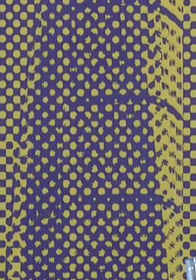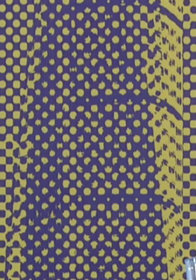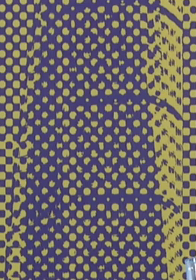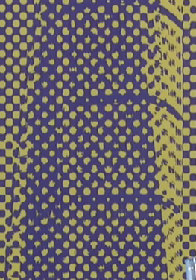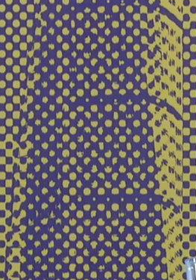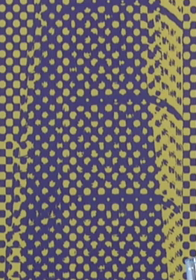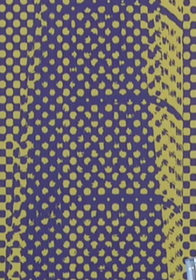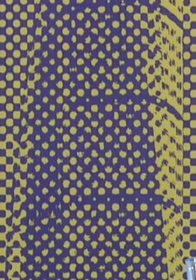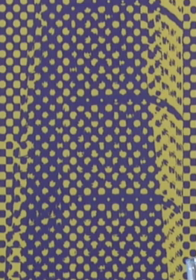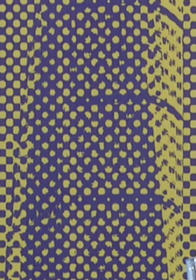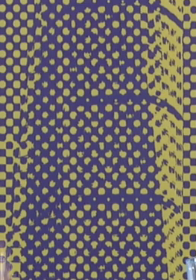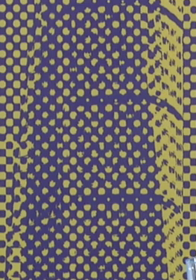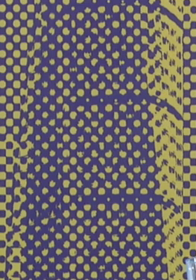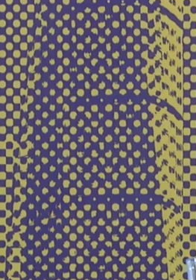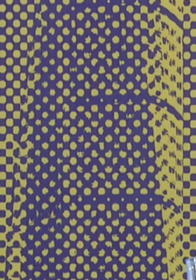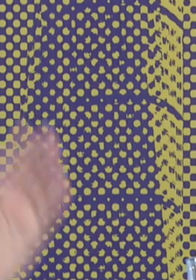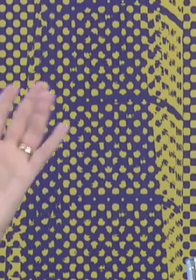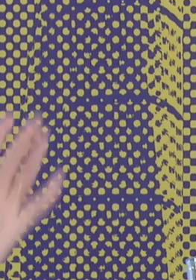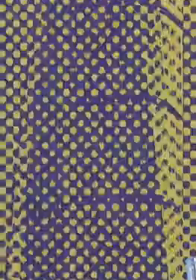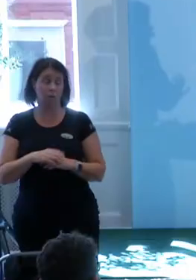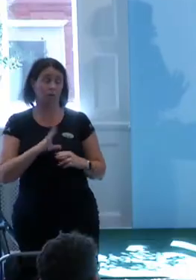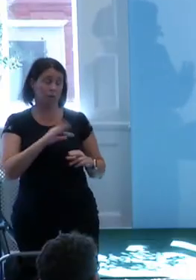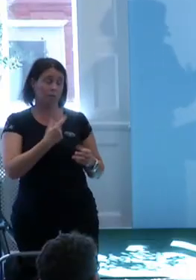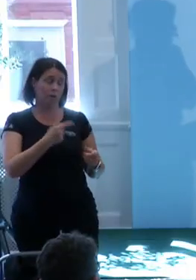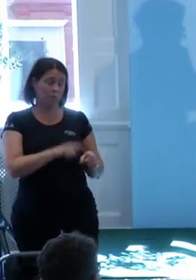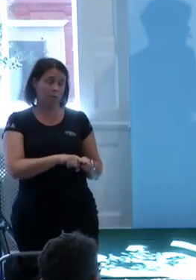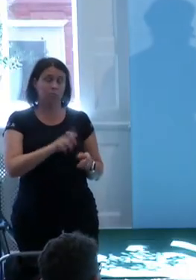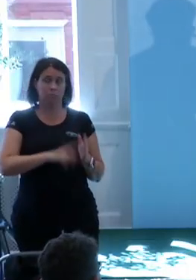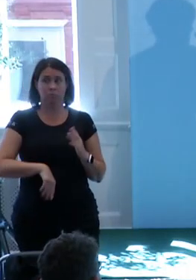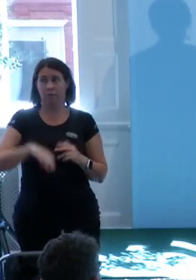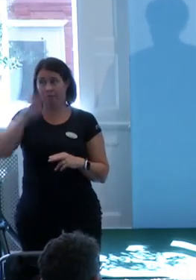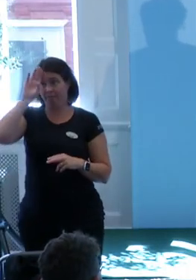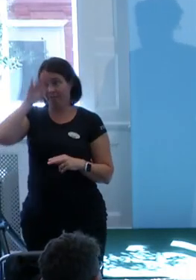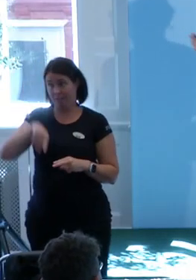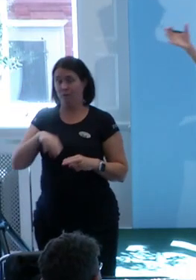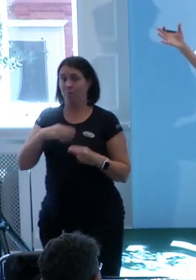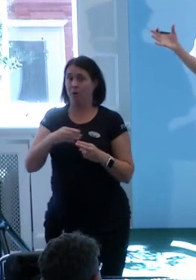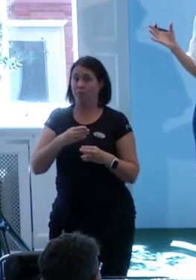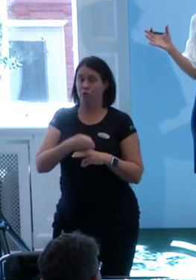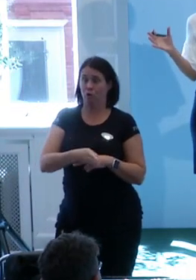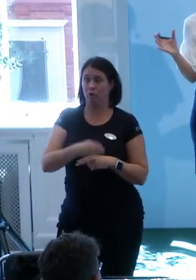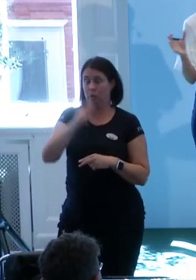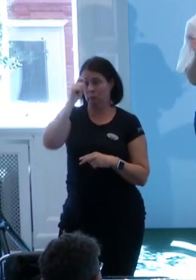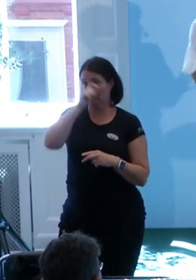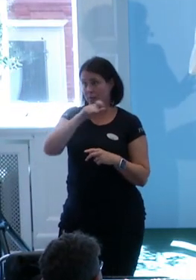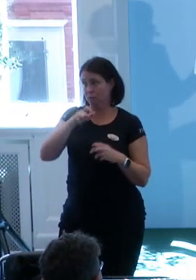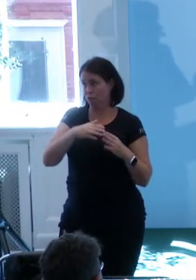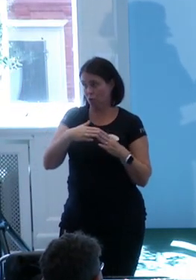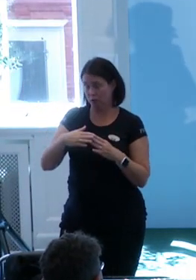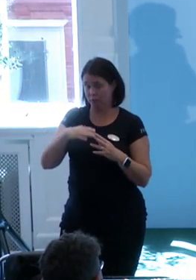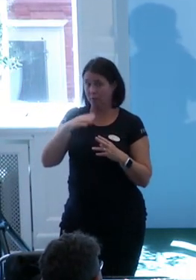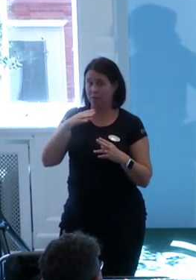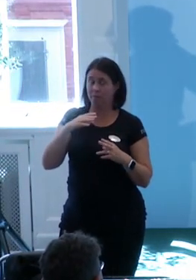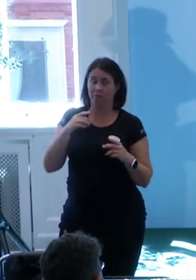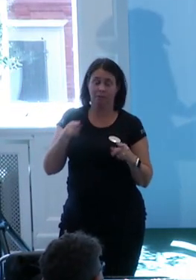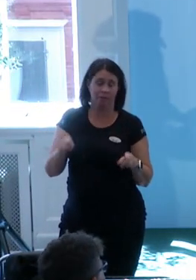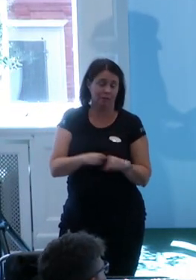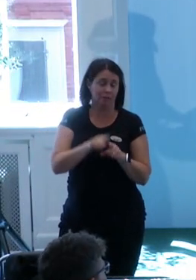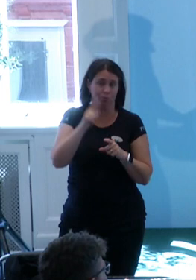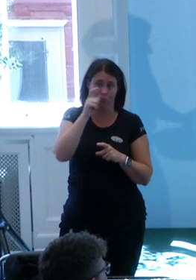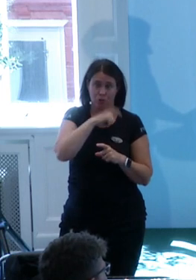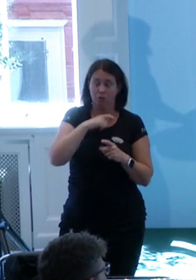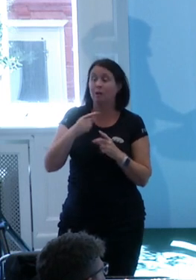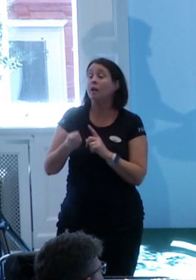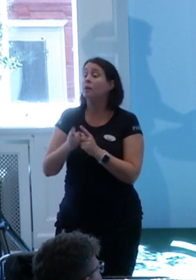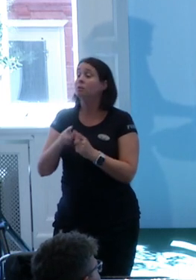största utmaningen som jag ser. Det kan man ju skriva under på. Om man någonsin har varit eller vistats i en studentstad så vet man att det är snudd på omöjligt. Ja. Kanske något enklare